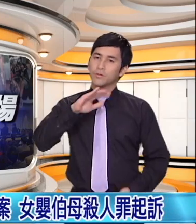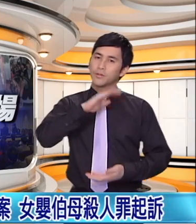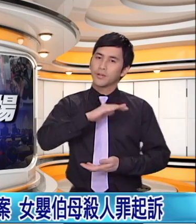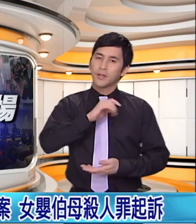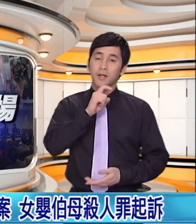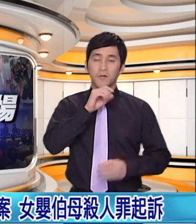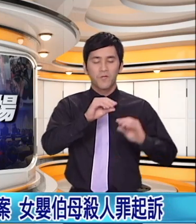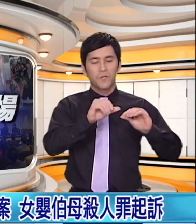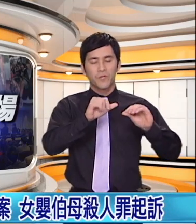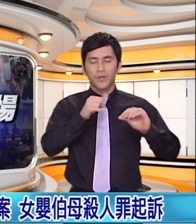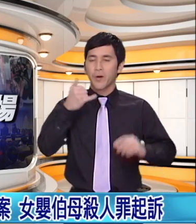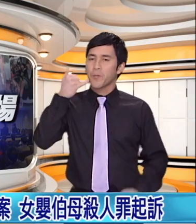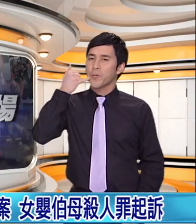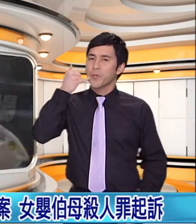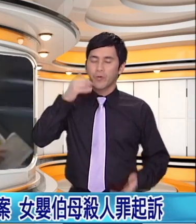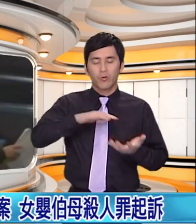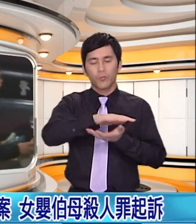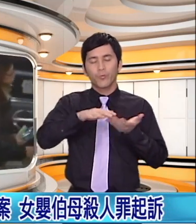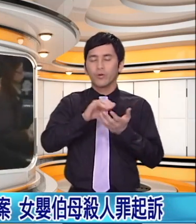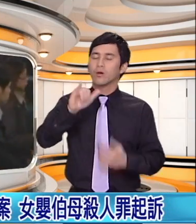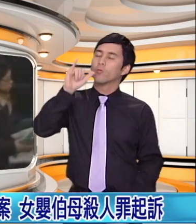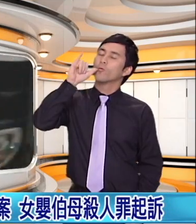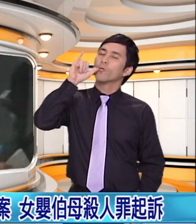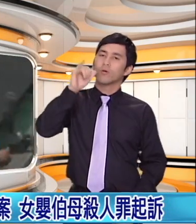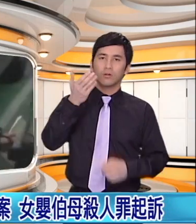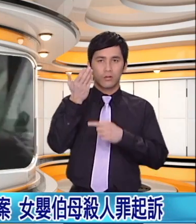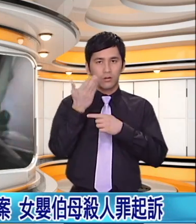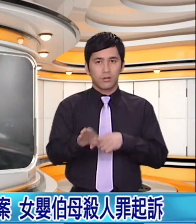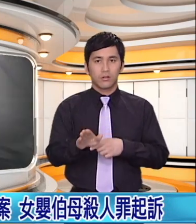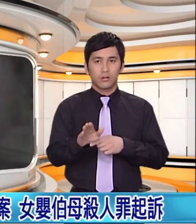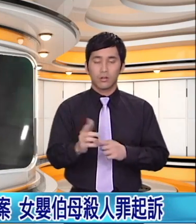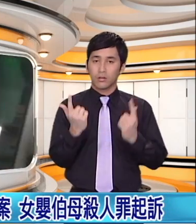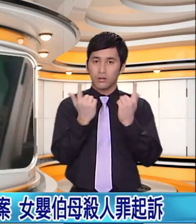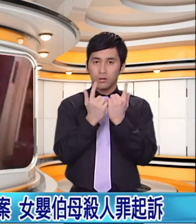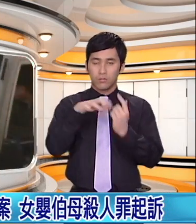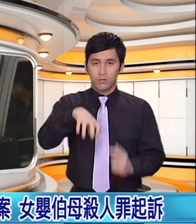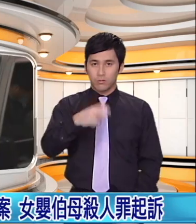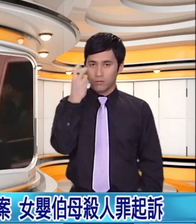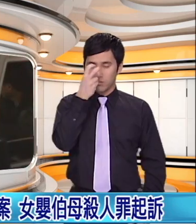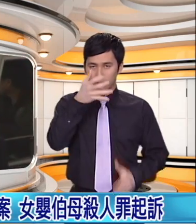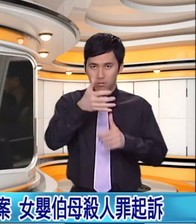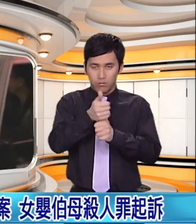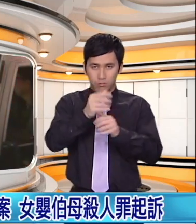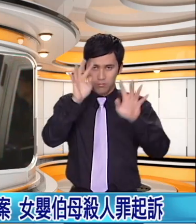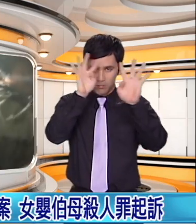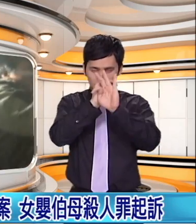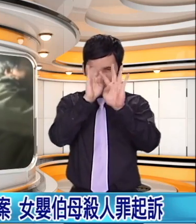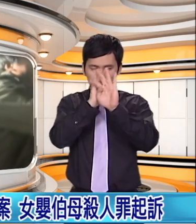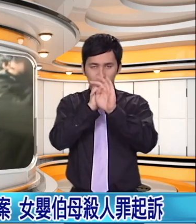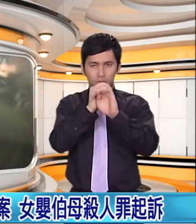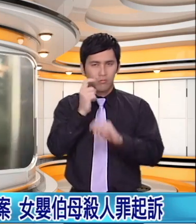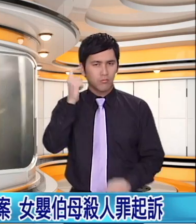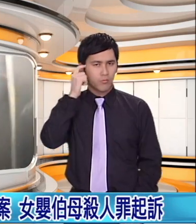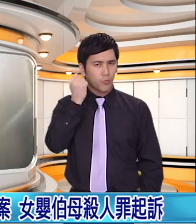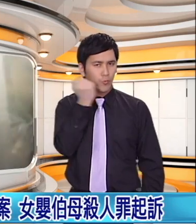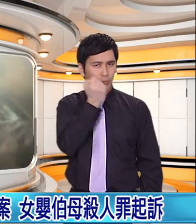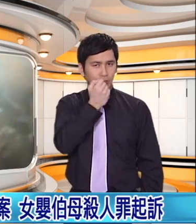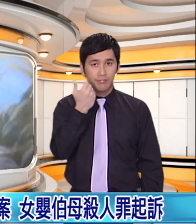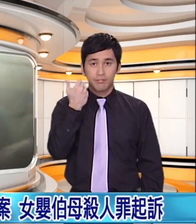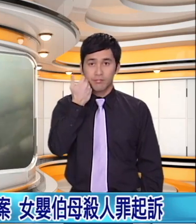臺北地檢署偵犯女嬰喝下了餐有鹽的奶粉而死亡一案認定是女嬰的伯母